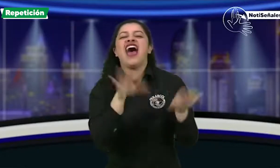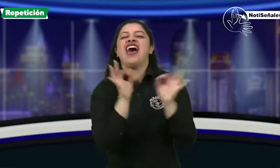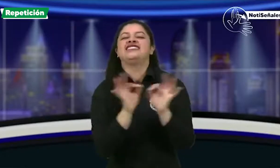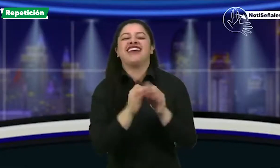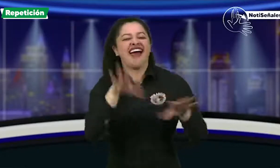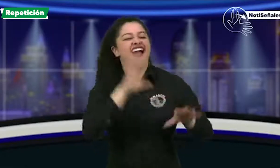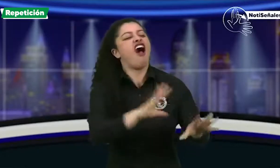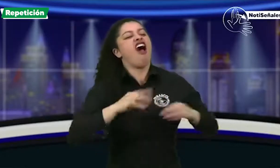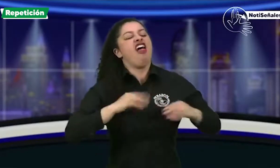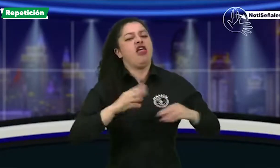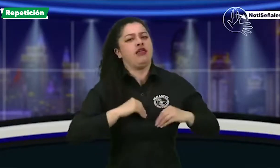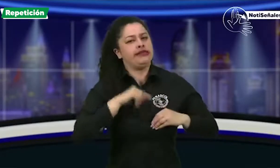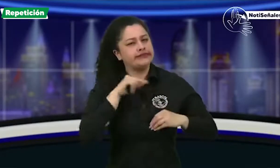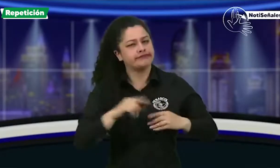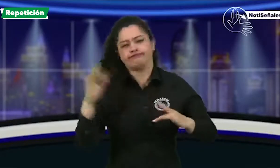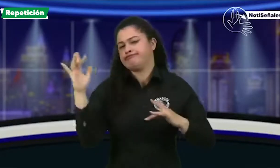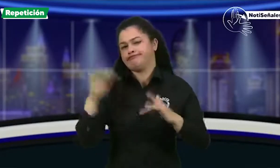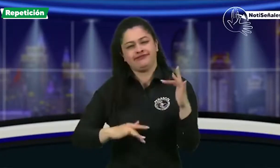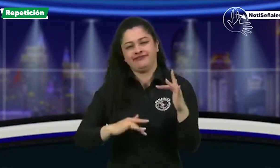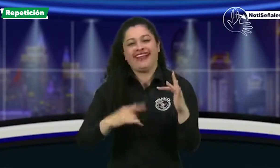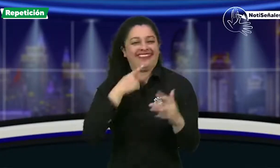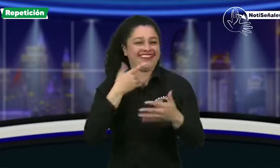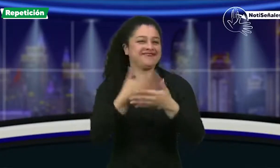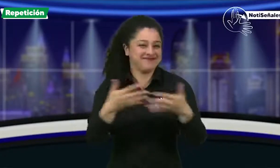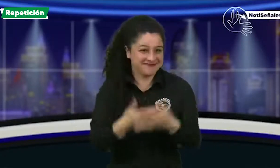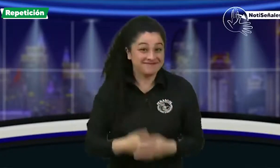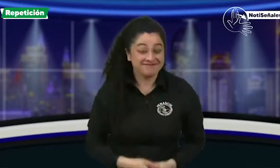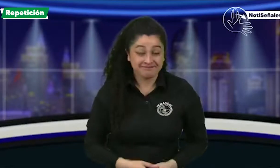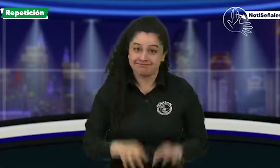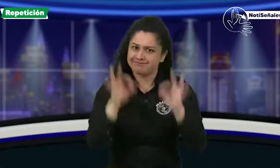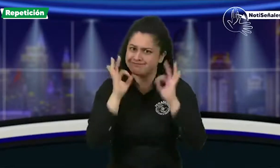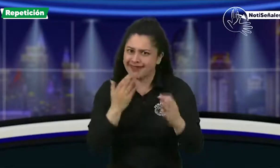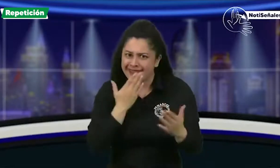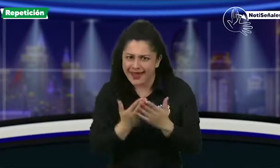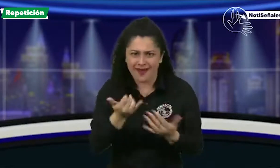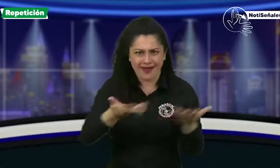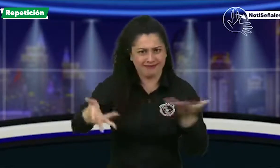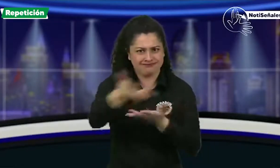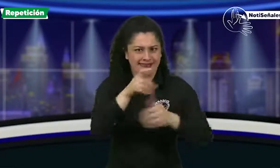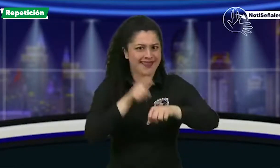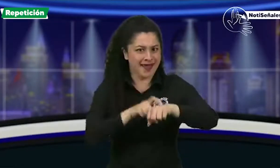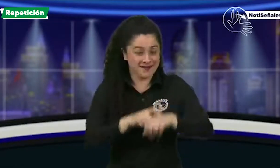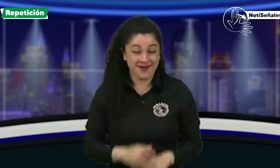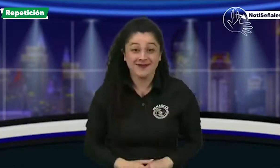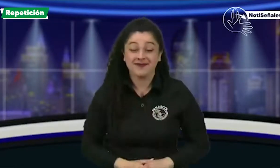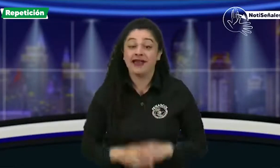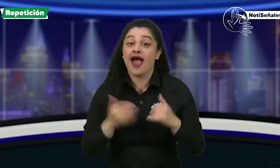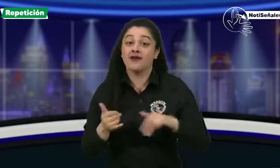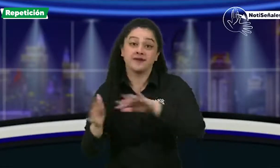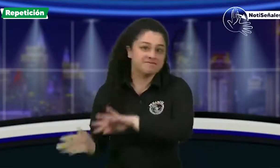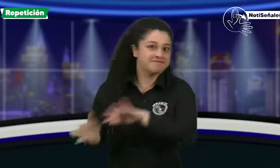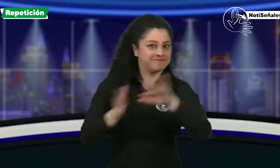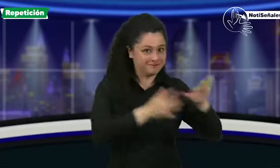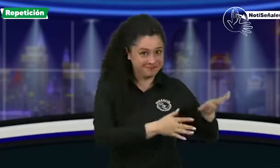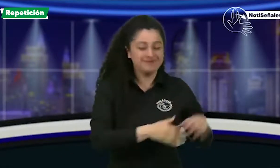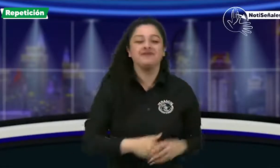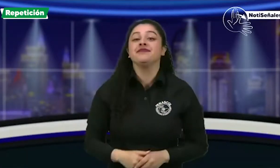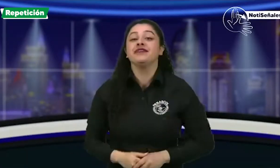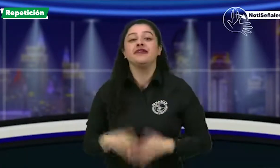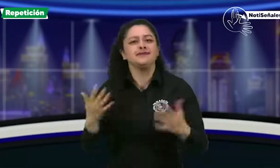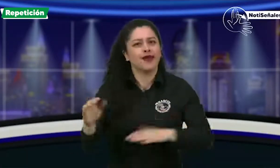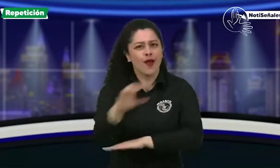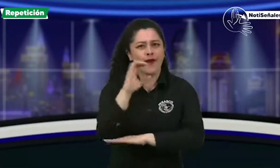en el dinero o simplemente pensar en este sentido sino es por parte y parte entonces gracias por compartir con